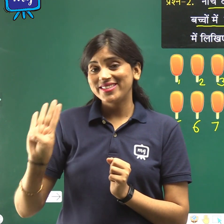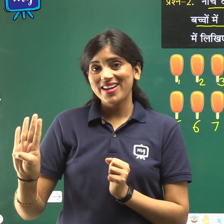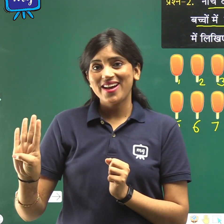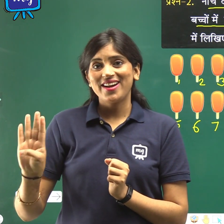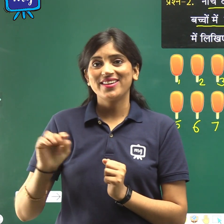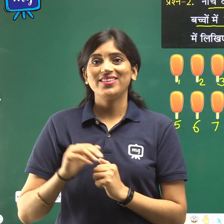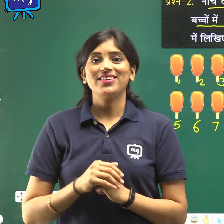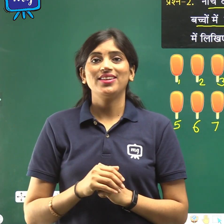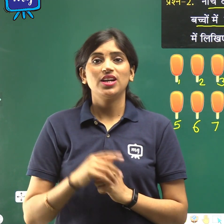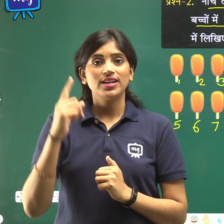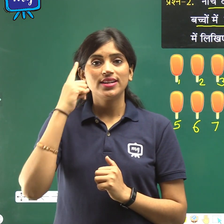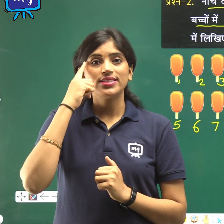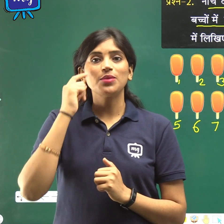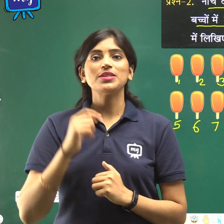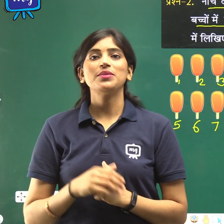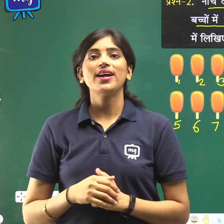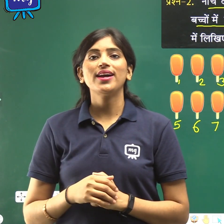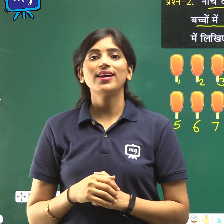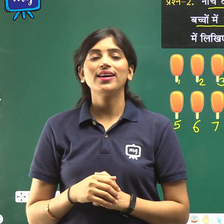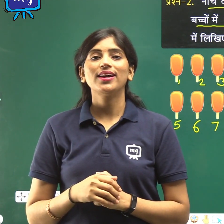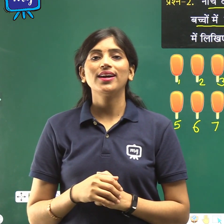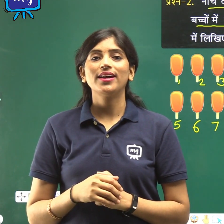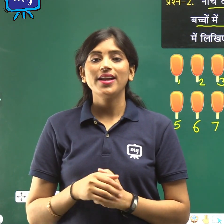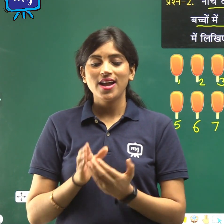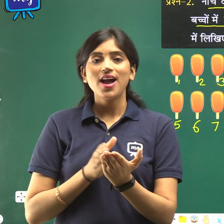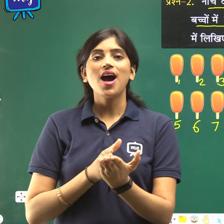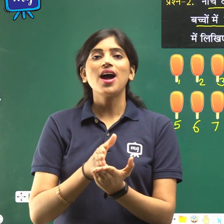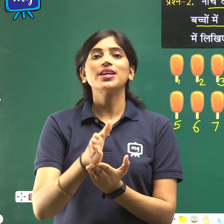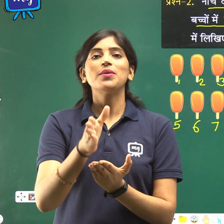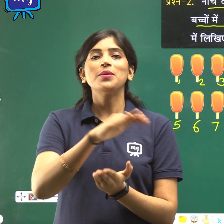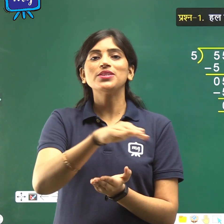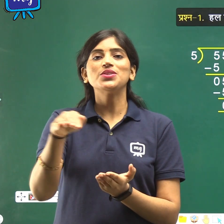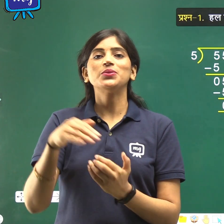4। समझ में आया? आगे बढ़े बच्चों।